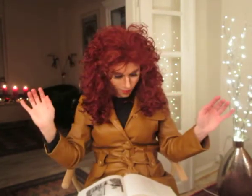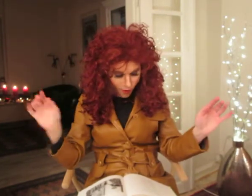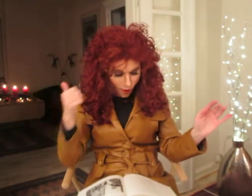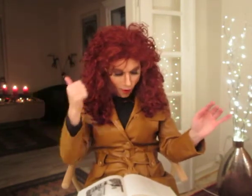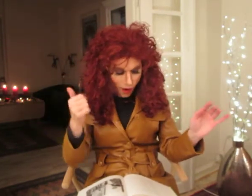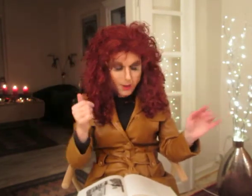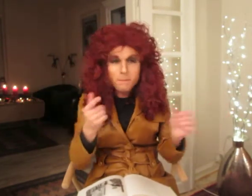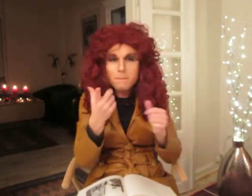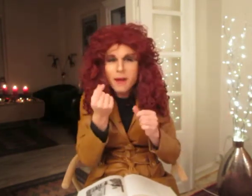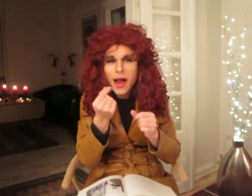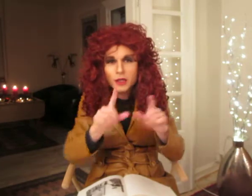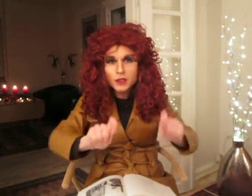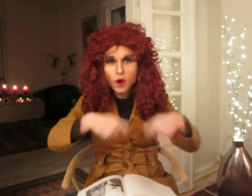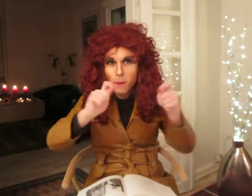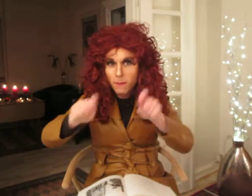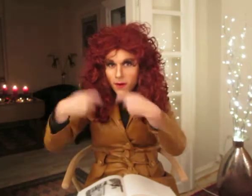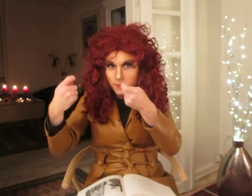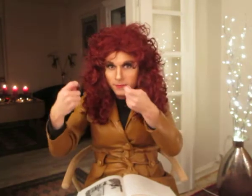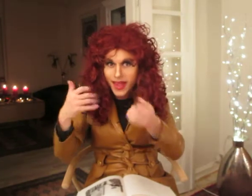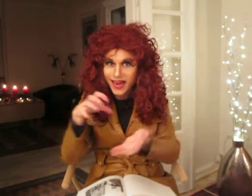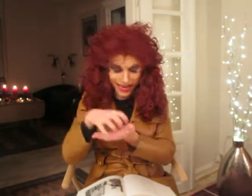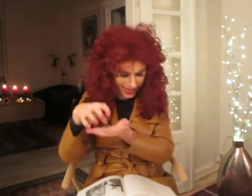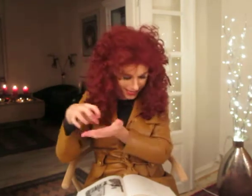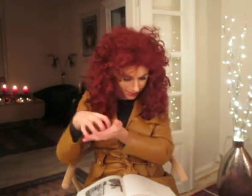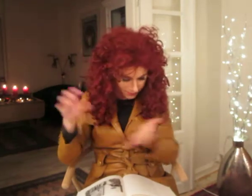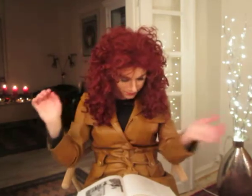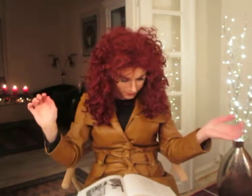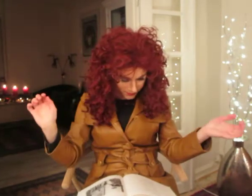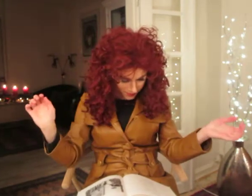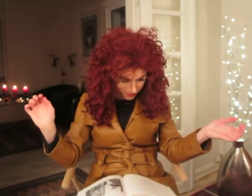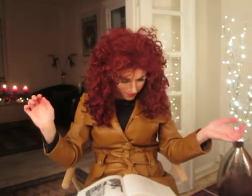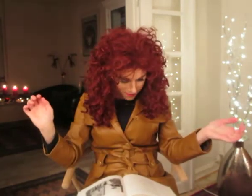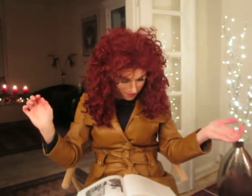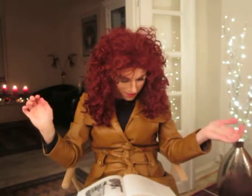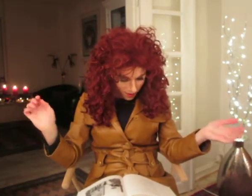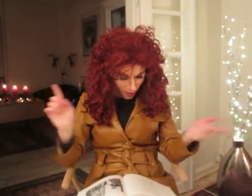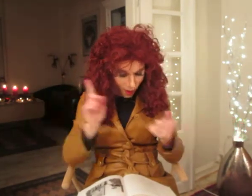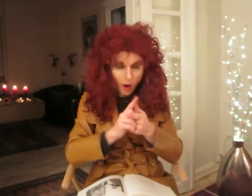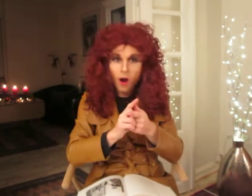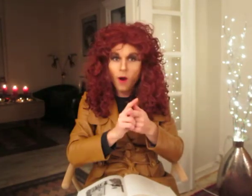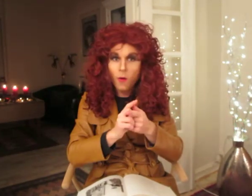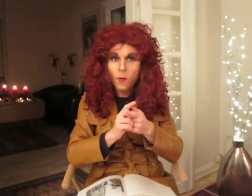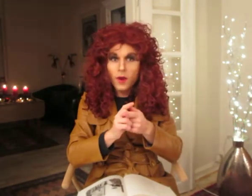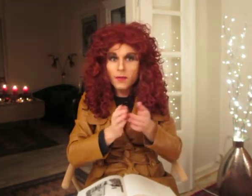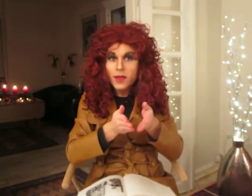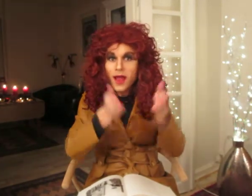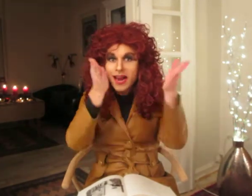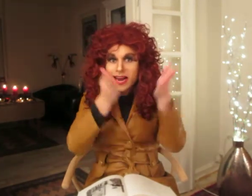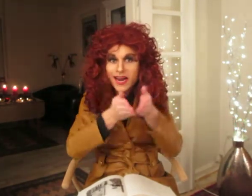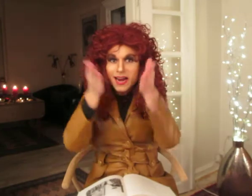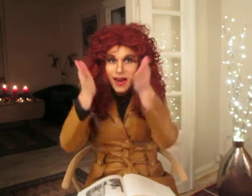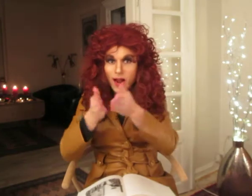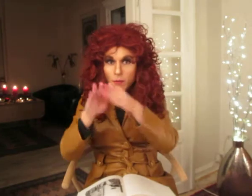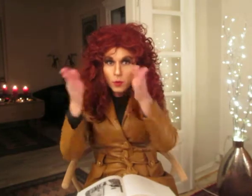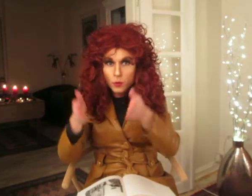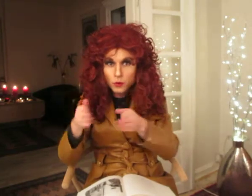Og et par tromper af kager! Og krammerhuse!